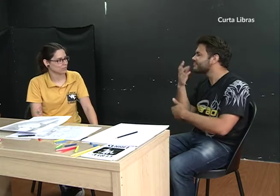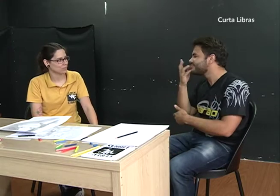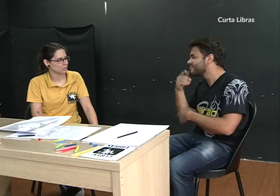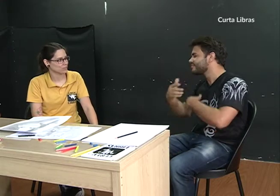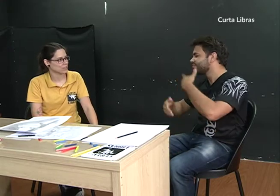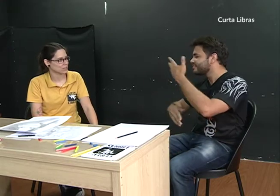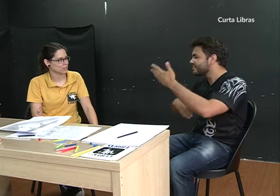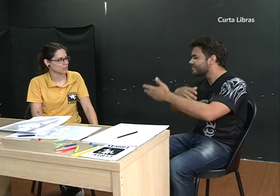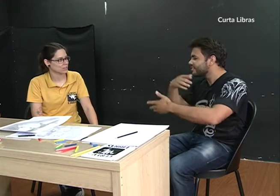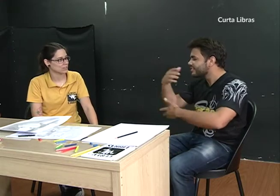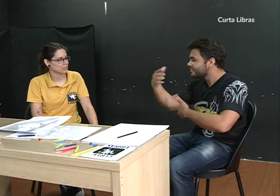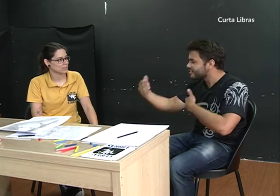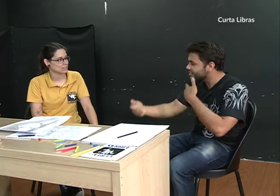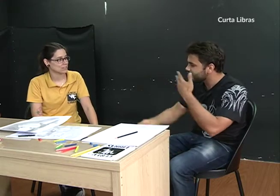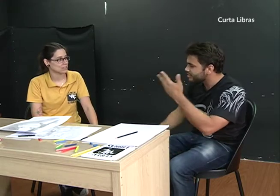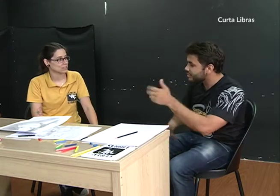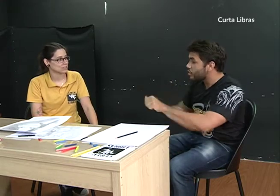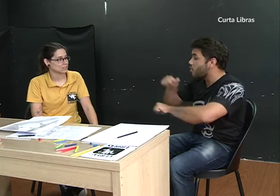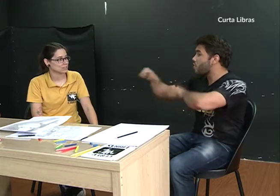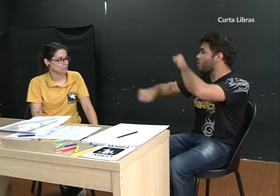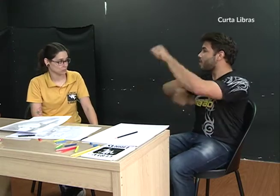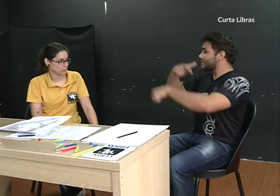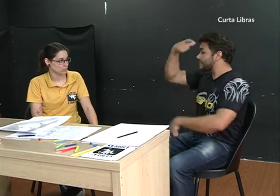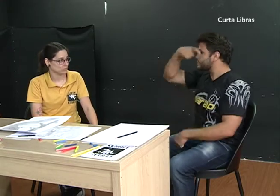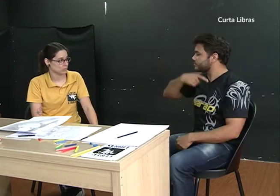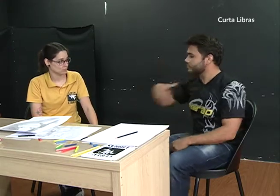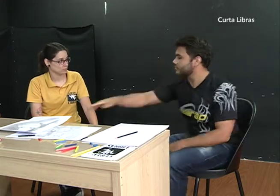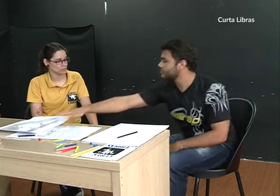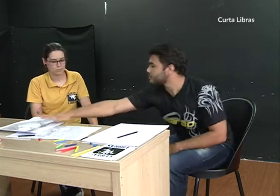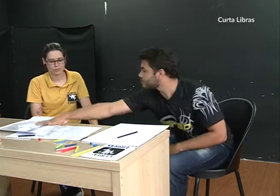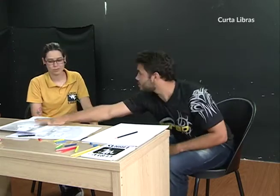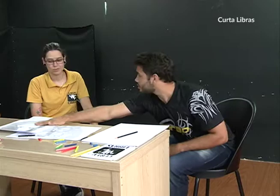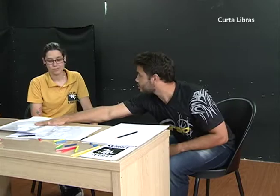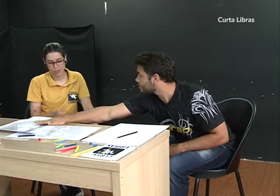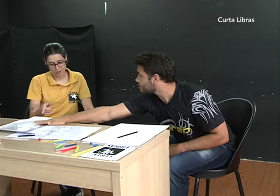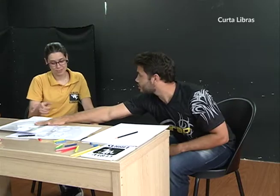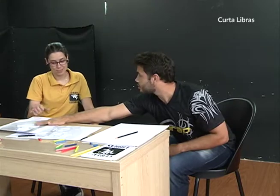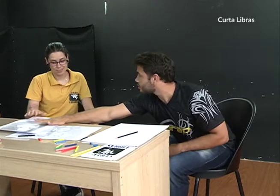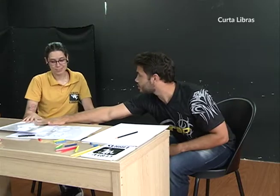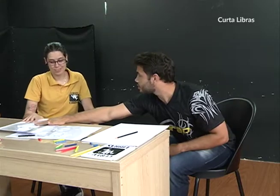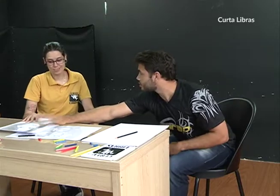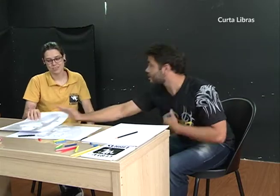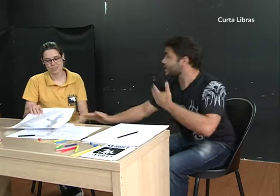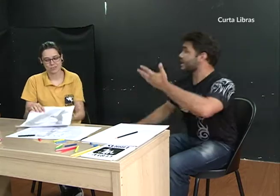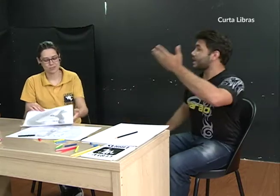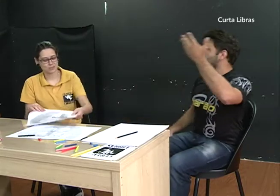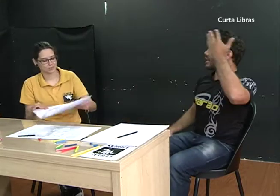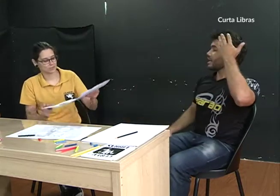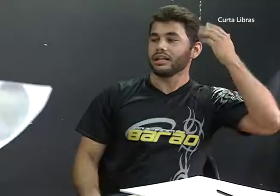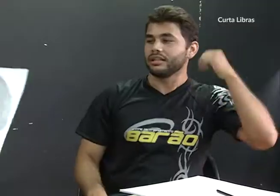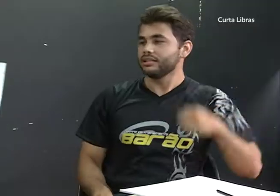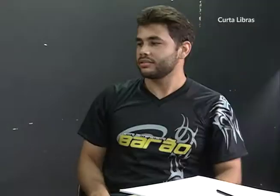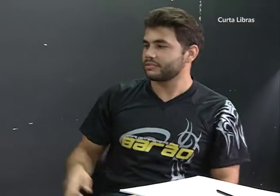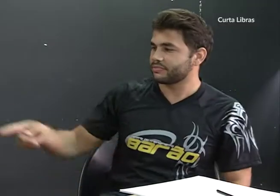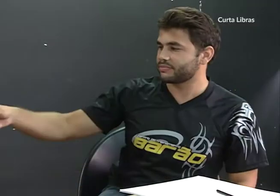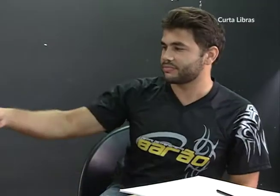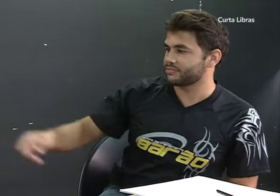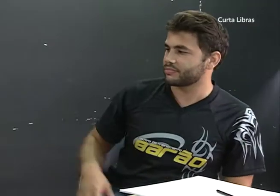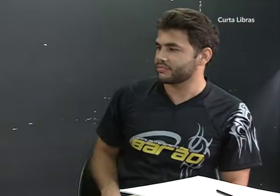coisa que eu gostava muito e fui aprendendo. Desde criança, sempre desenhei. Depois, fui aperfeiçoando e hoje desenho mais rostos como esses aí. É